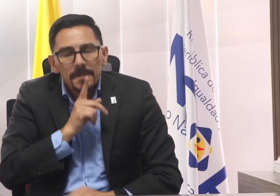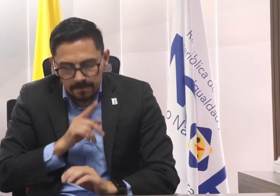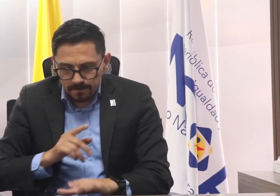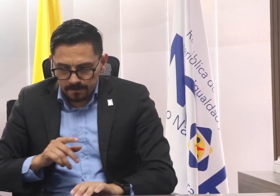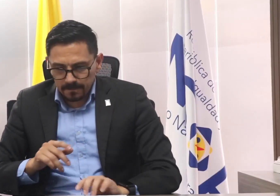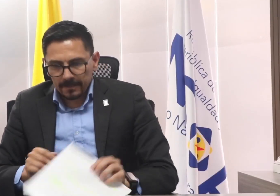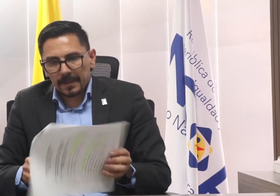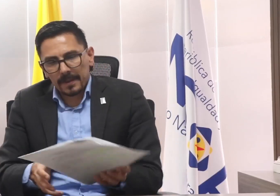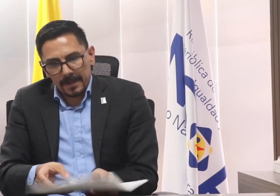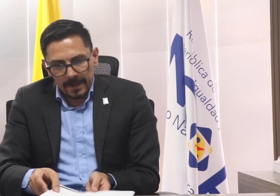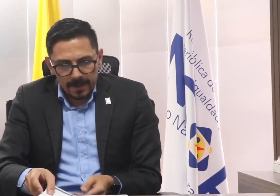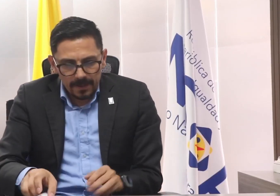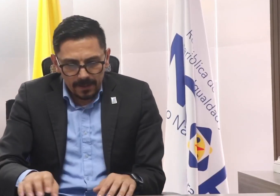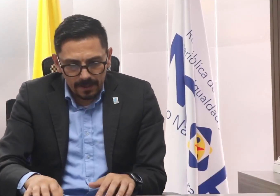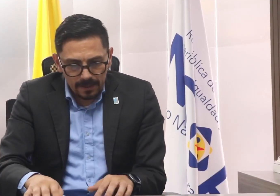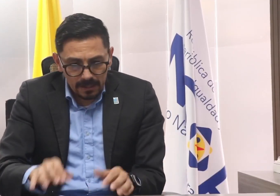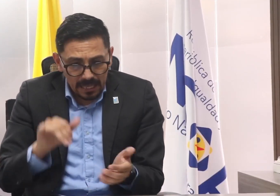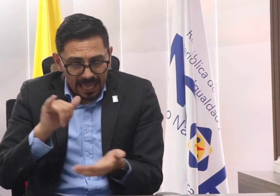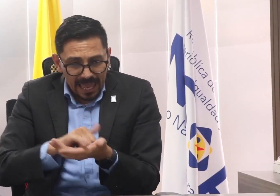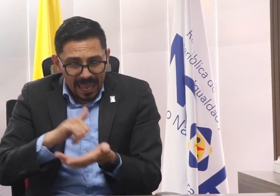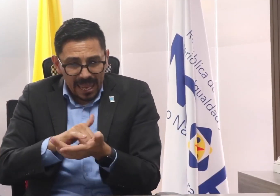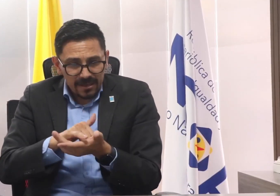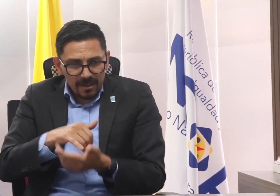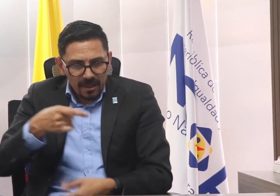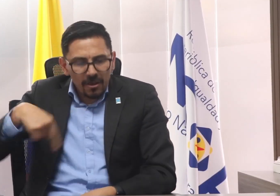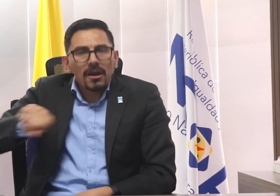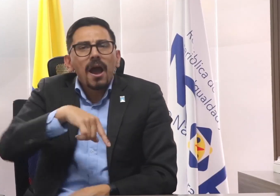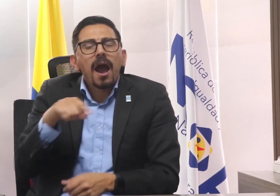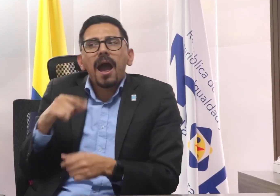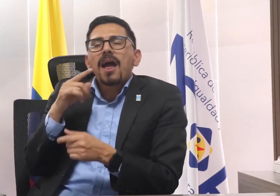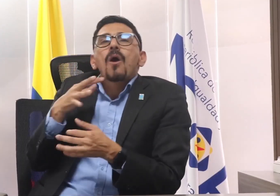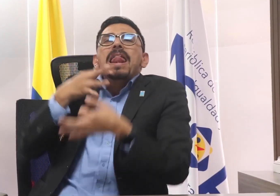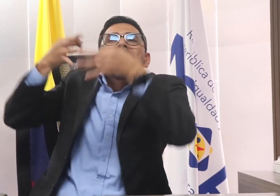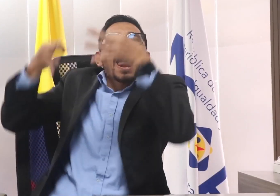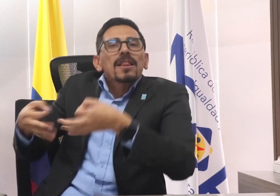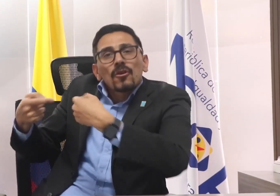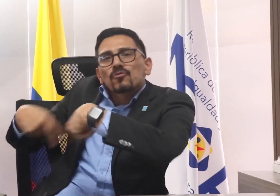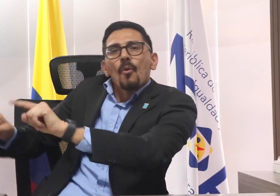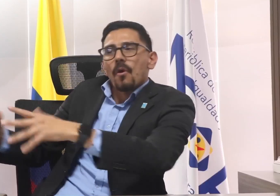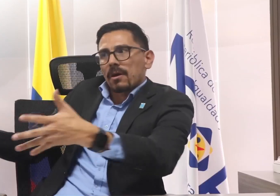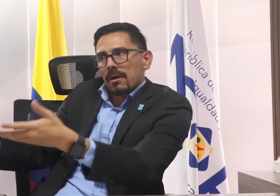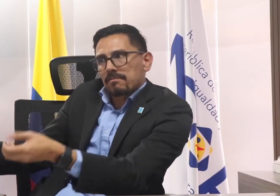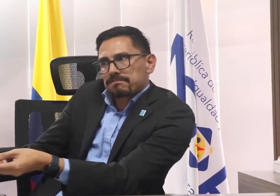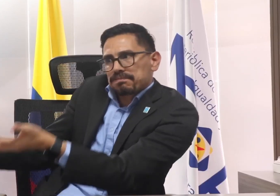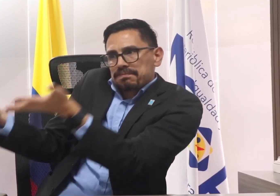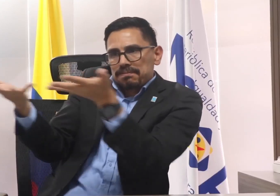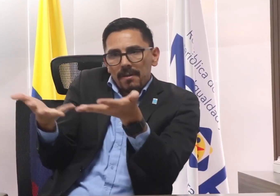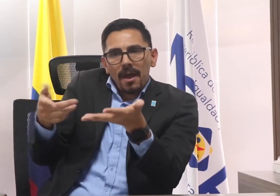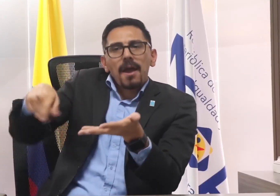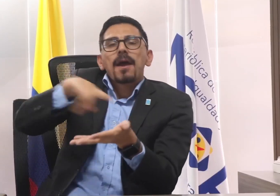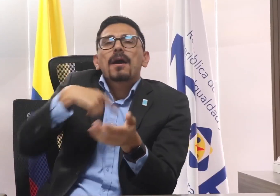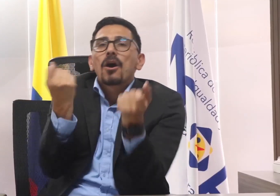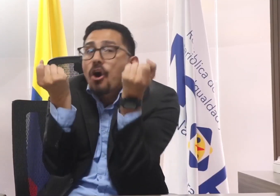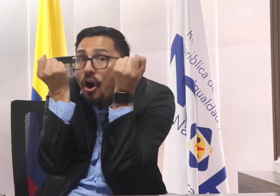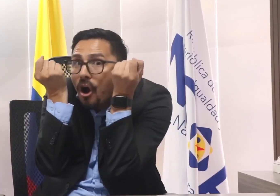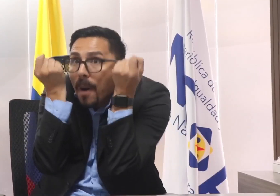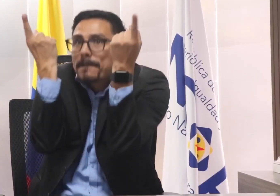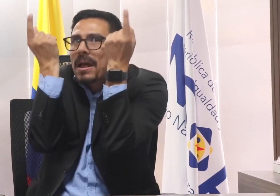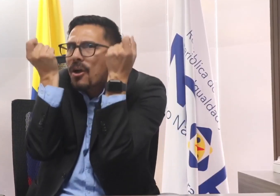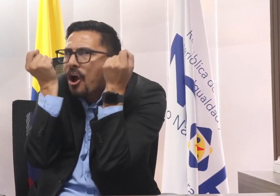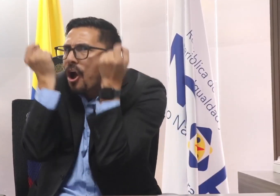considerando y comprendiendo elementos clave de diversos y distintos